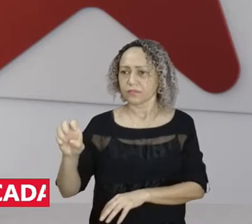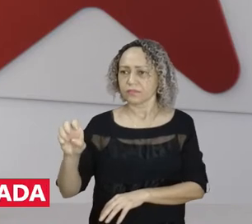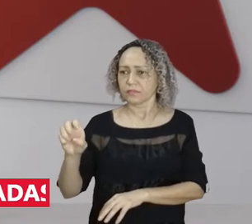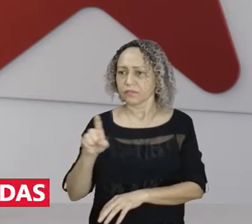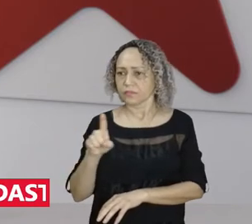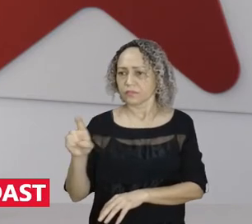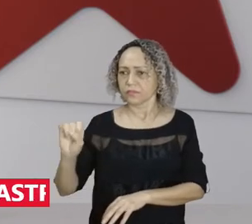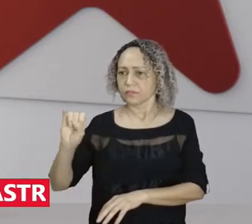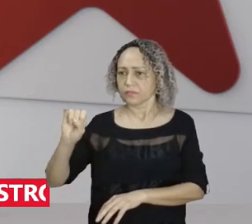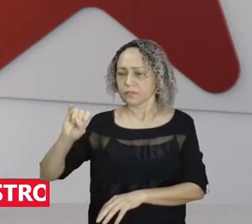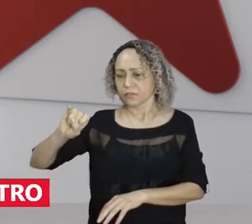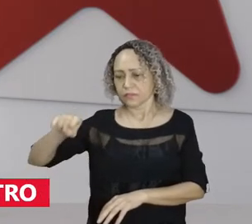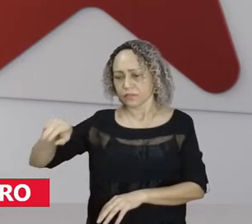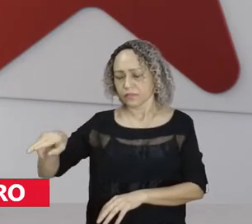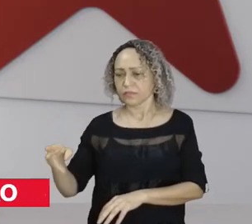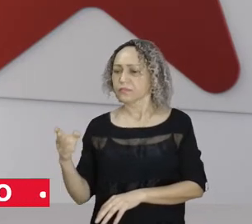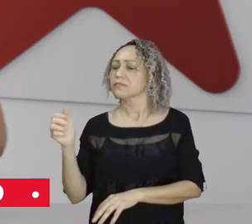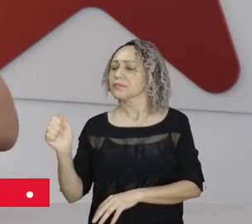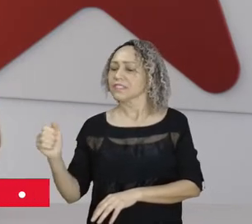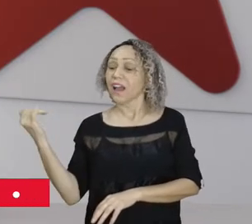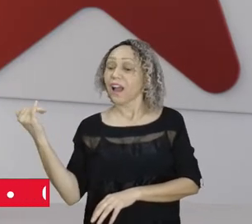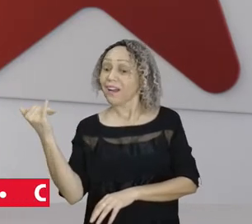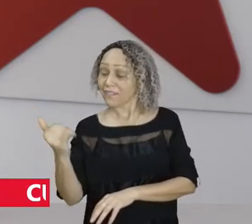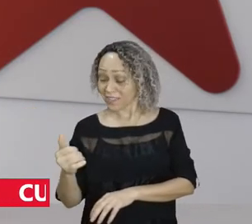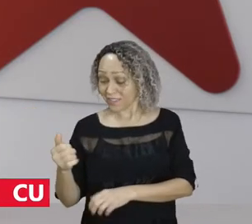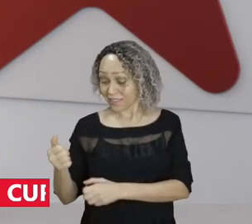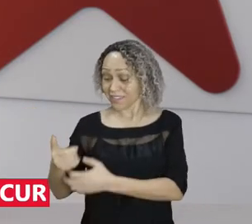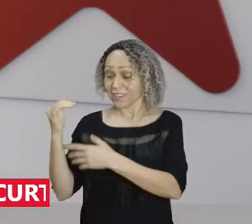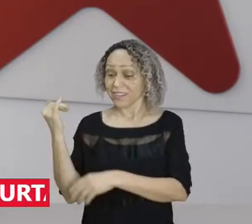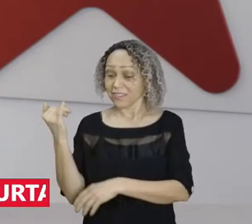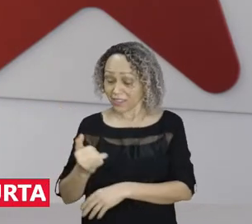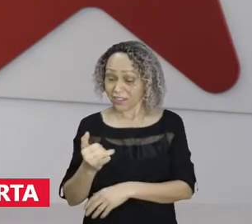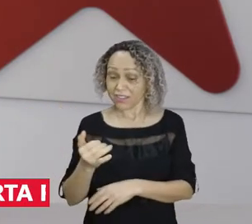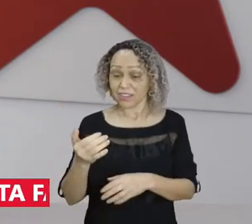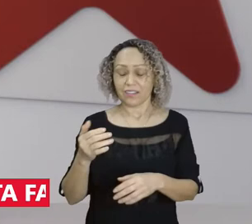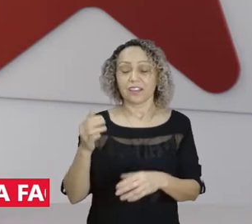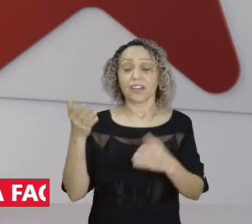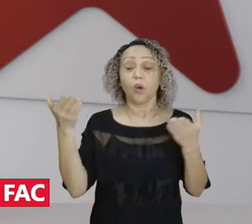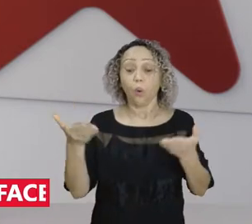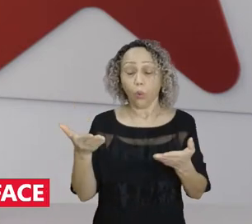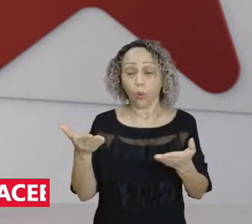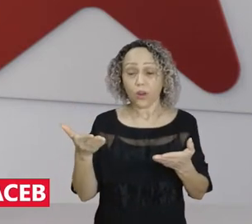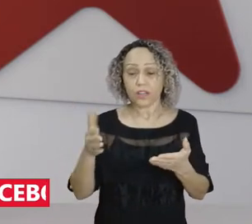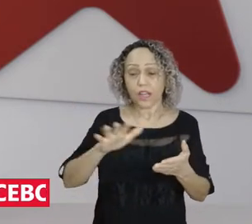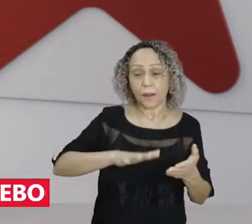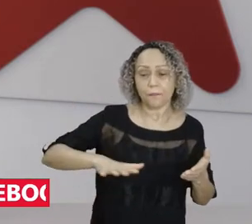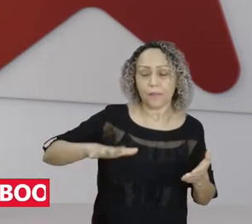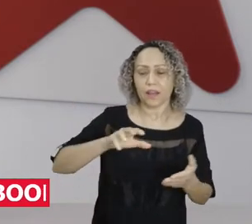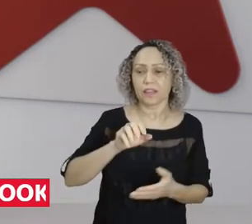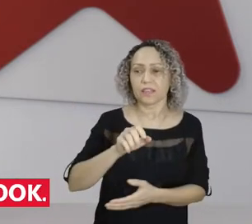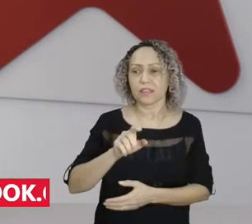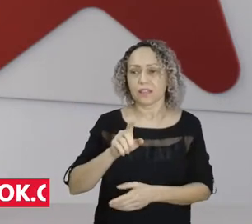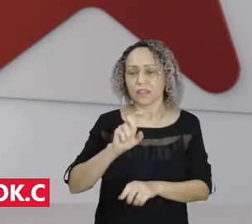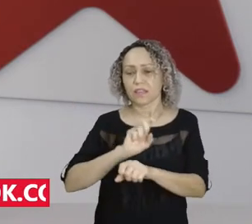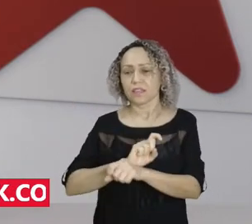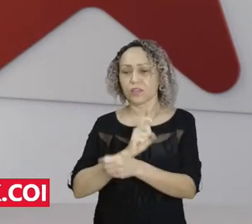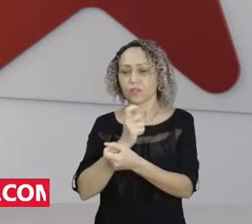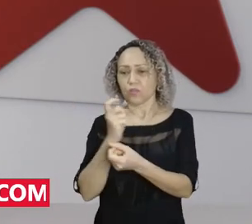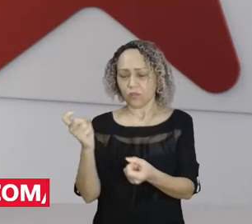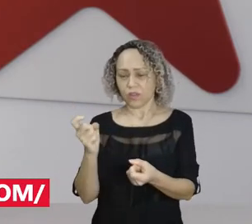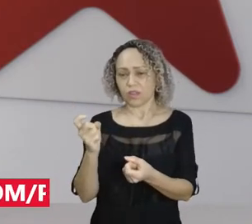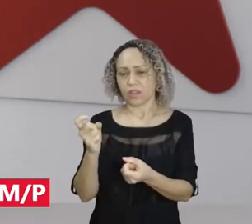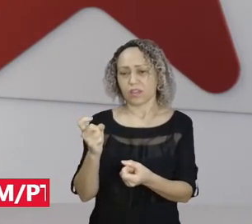tem aqui um serviço de festa, a gente tem que dar, né? Ela falou que hoje, na Praça Zumbi dos Palmares, na entrada da Universidade